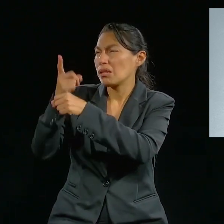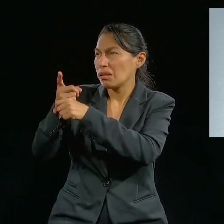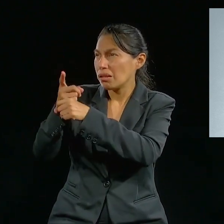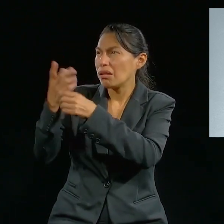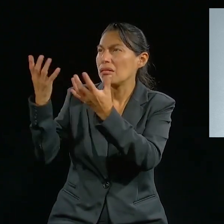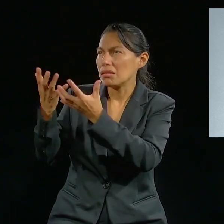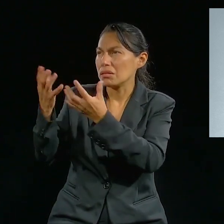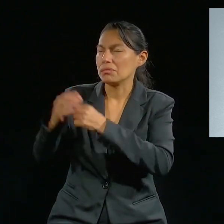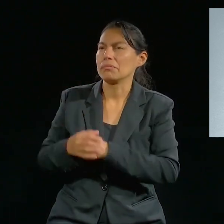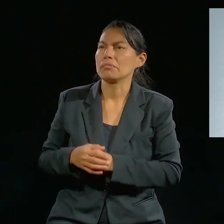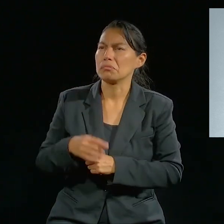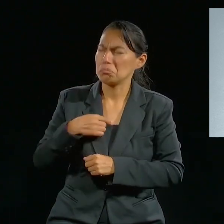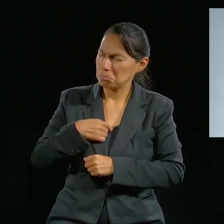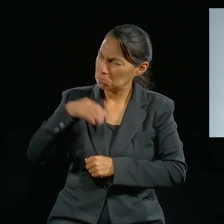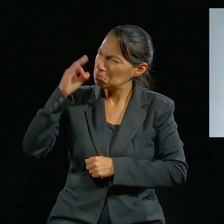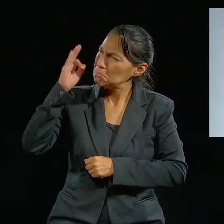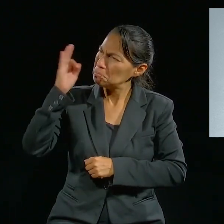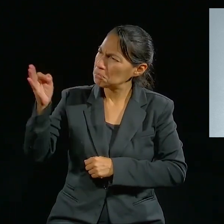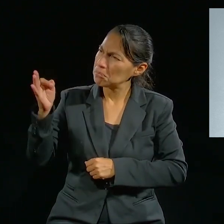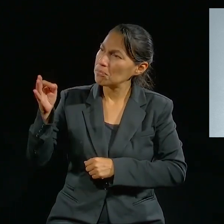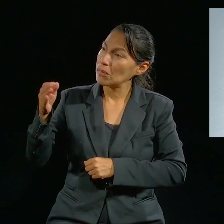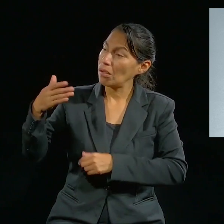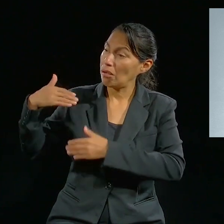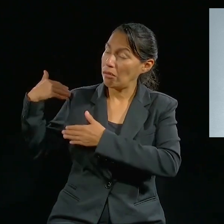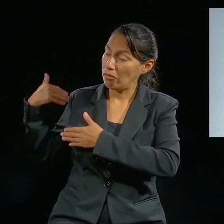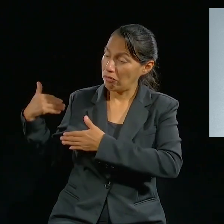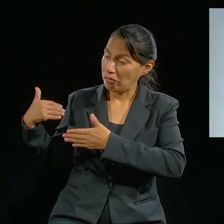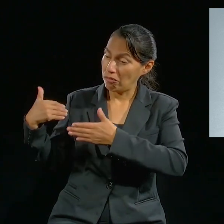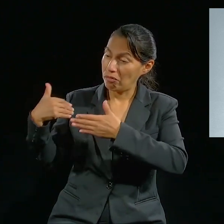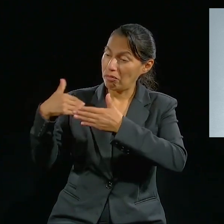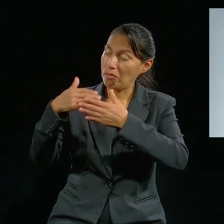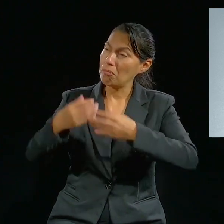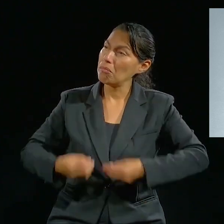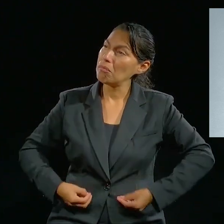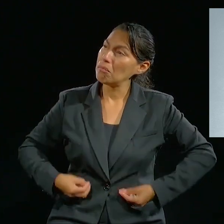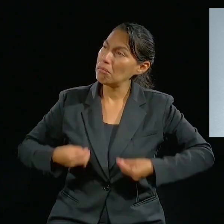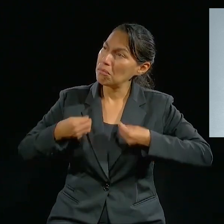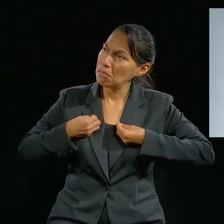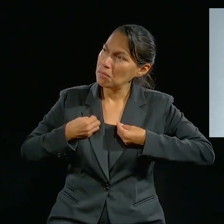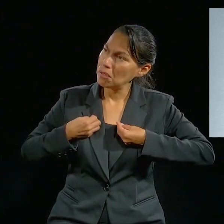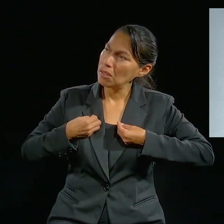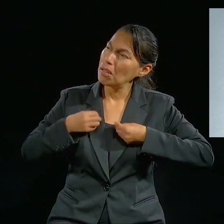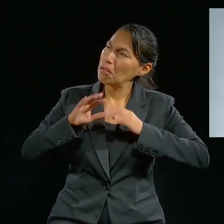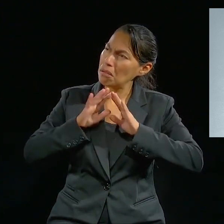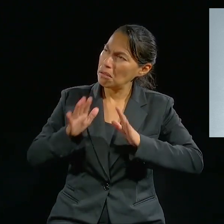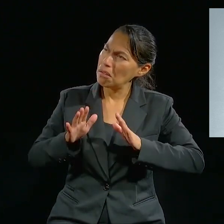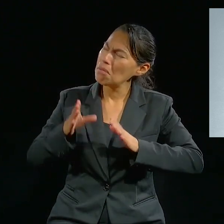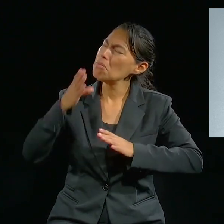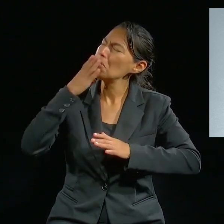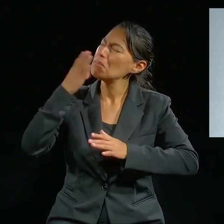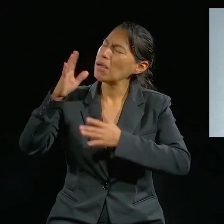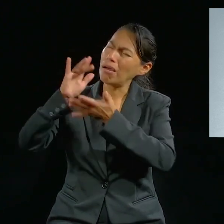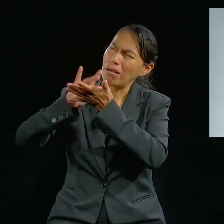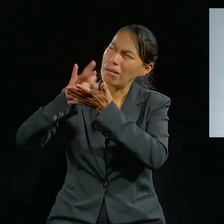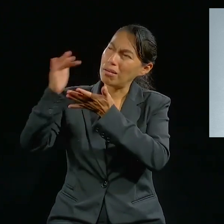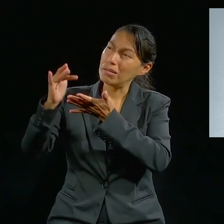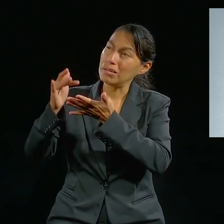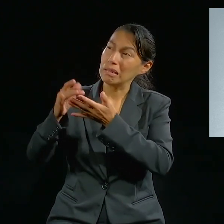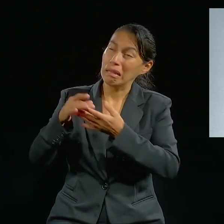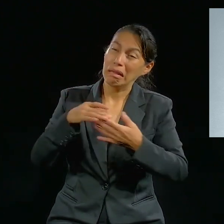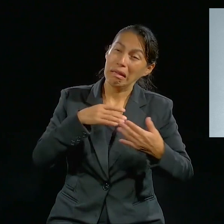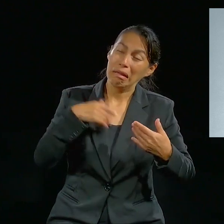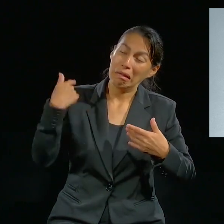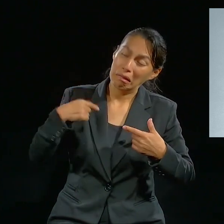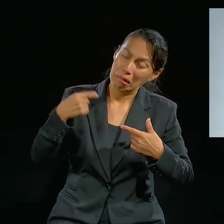también voy a aceptarla y te agradezco por el tiempo que me permitiste vivir gracias por todo lo que pasó